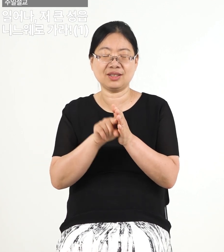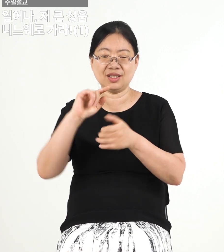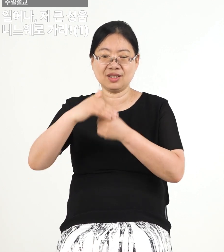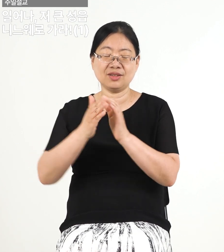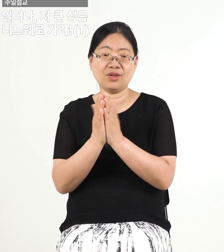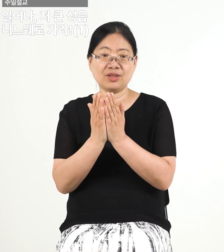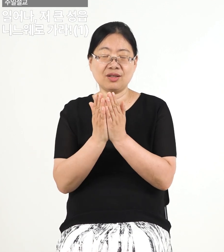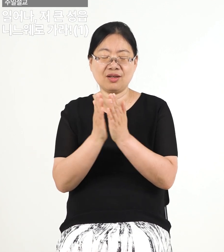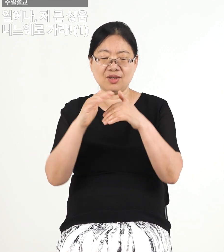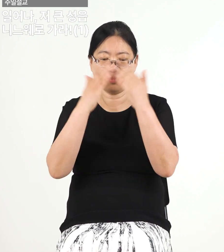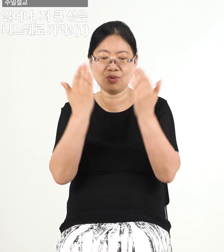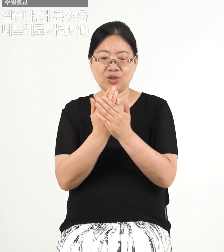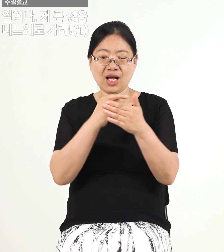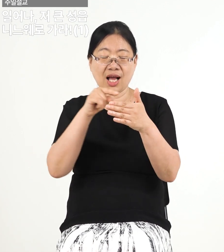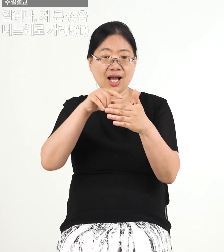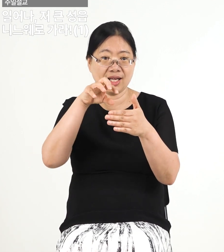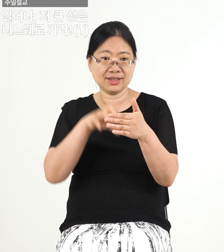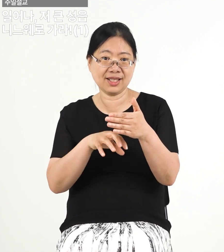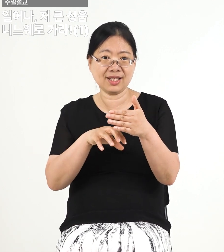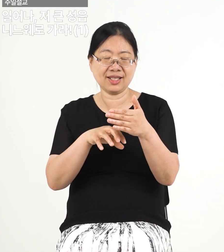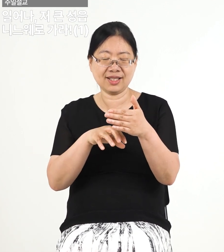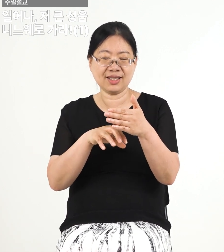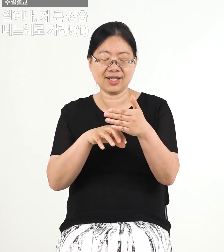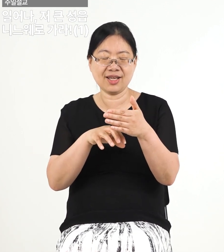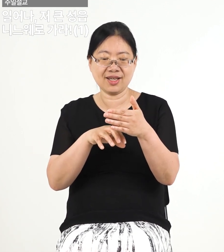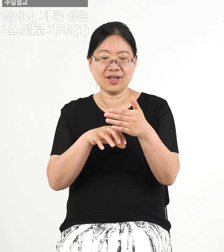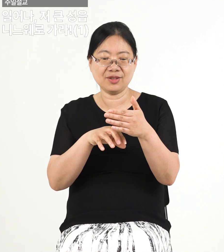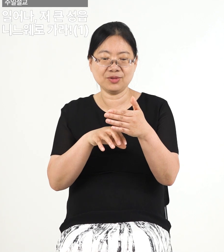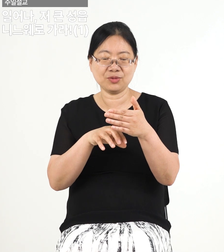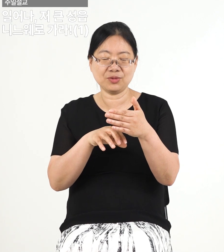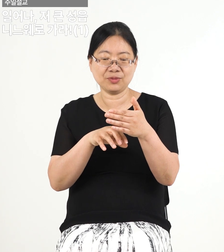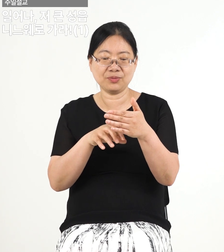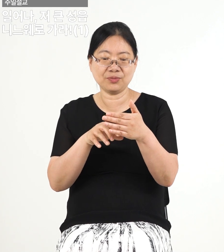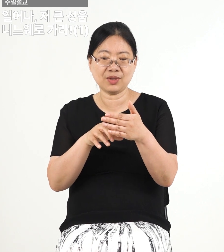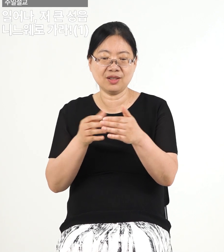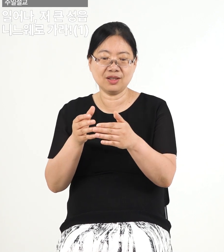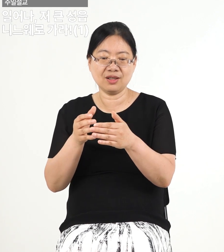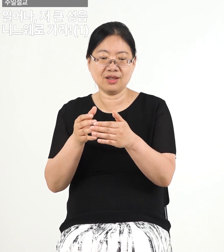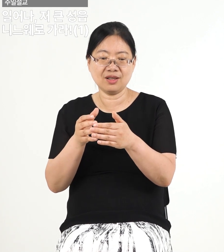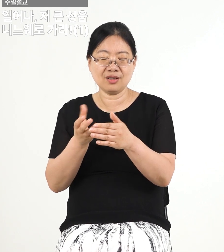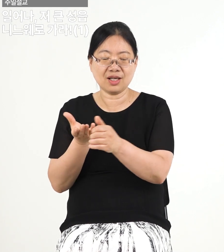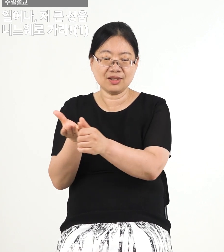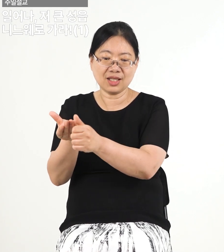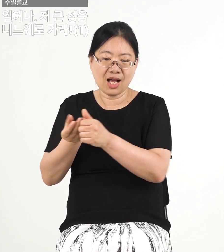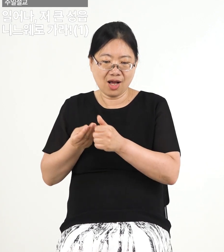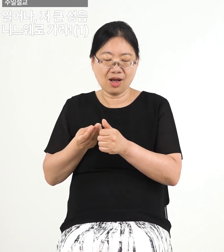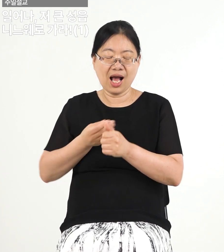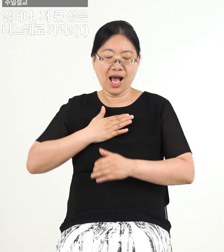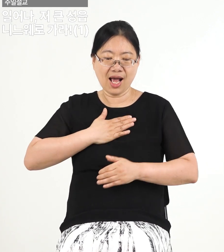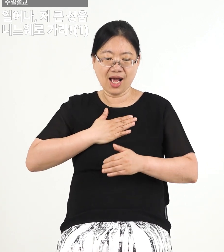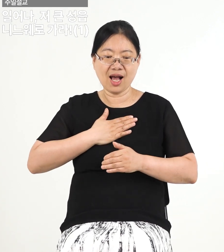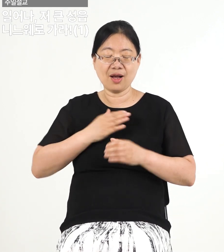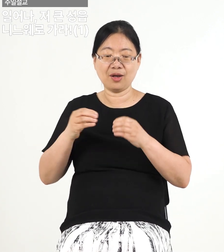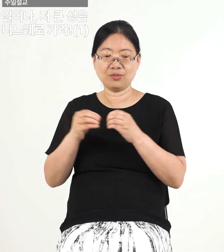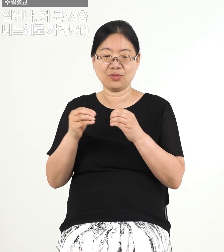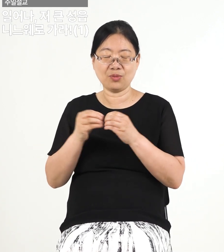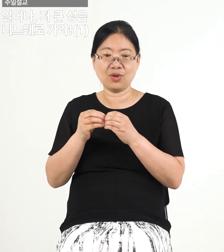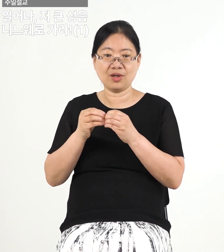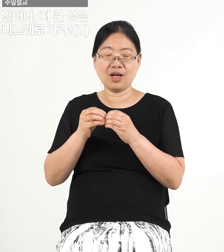성경 전체 속에서 참고 구절이 하나 필요합니다. 본문을 한번 보십시다.